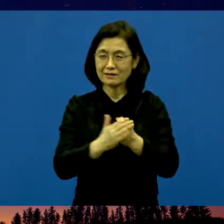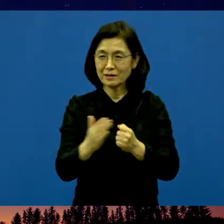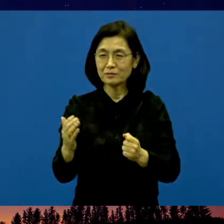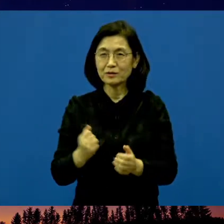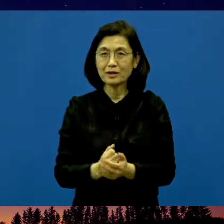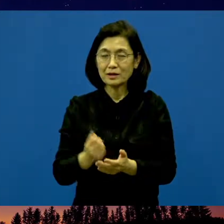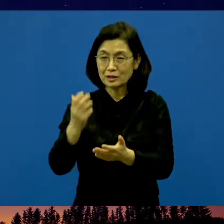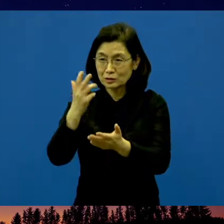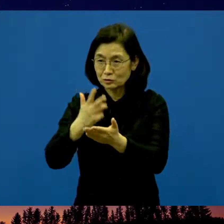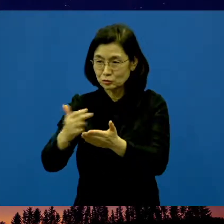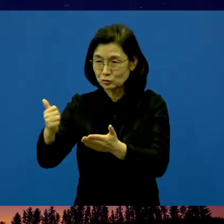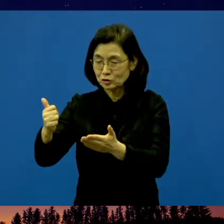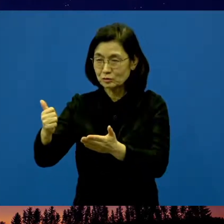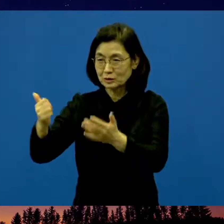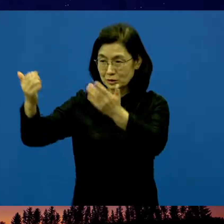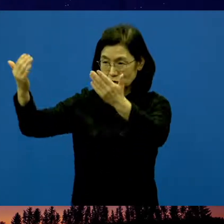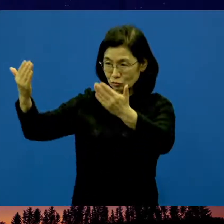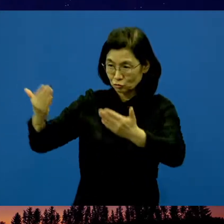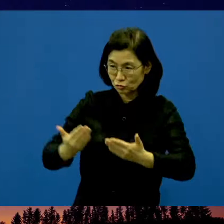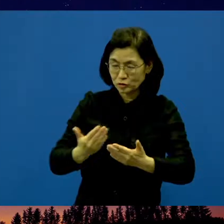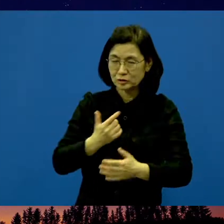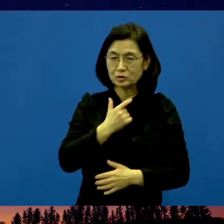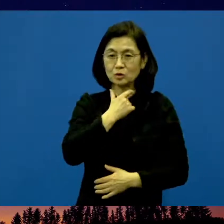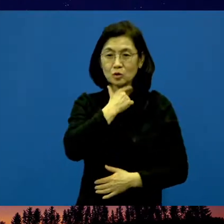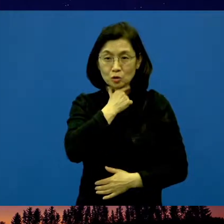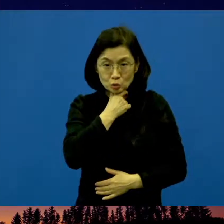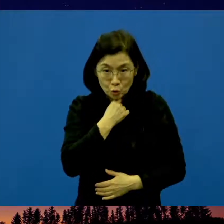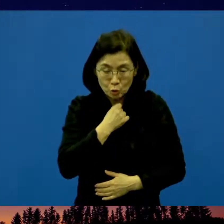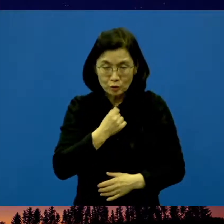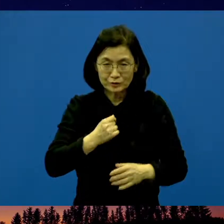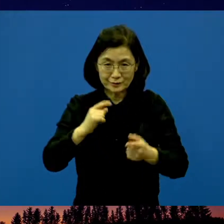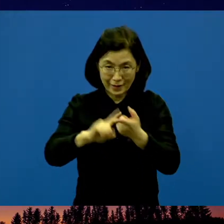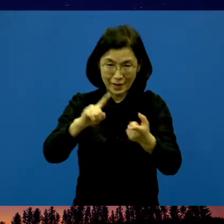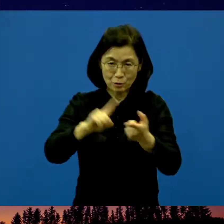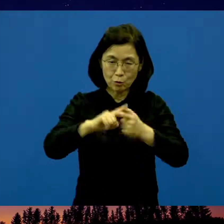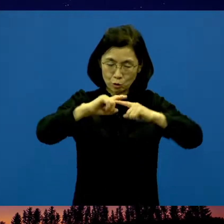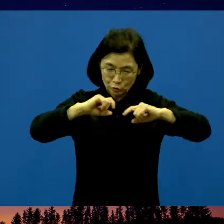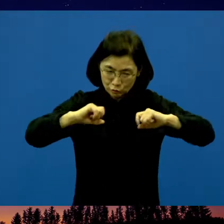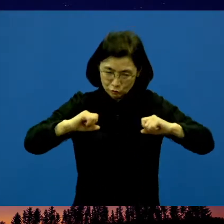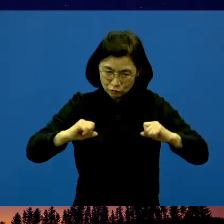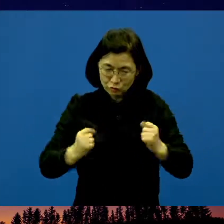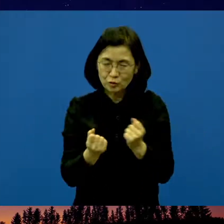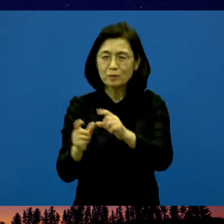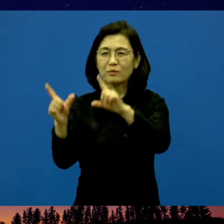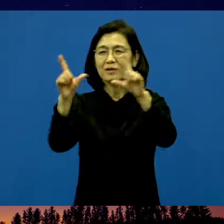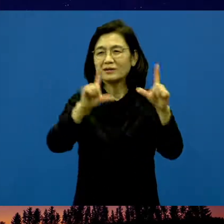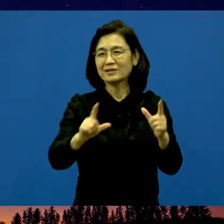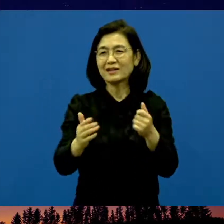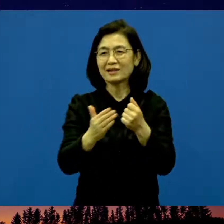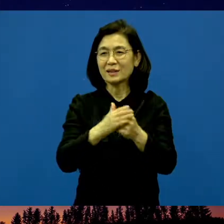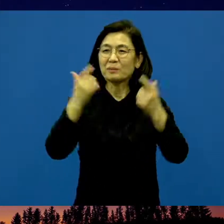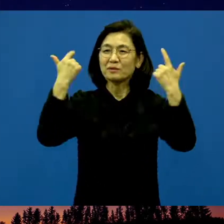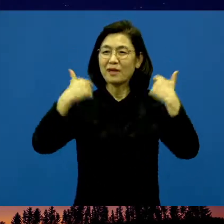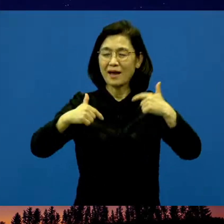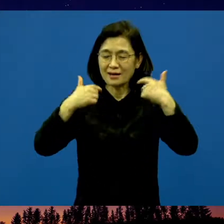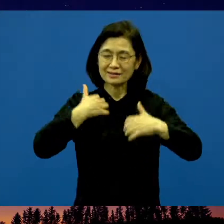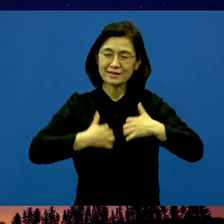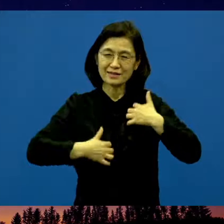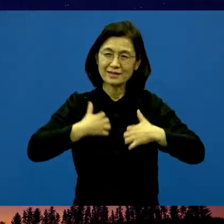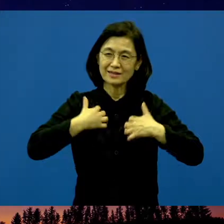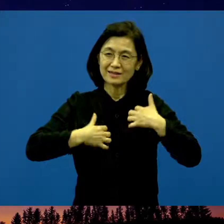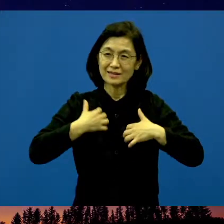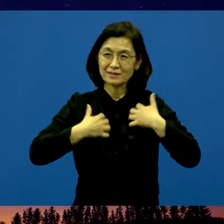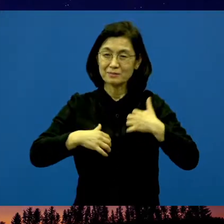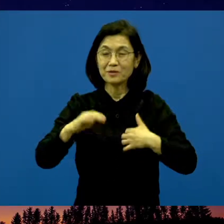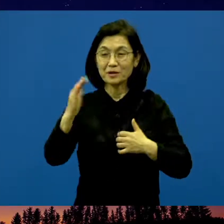안에 주신 소원에 내가 반응하고 있기 때문에. 여러분, 자기 욕망에 의해서 반응하는